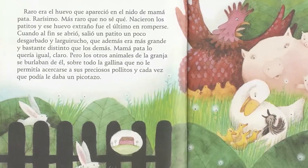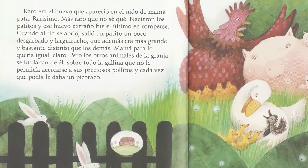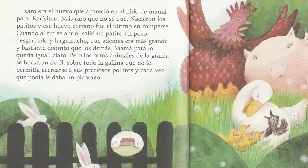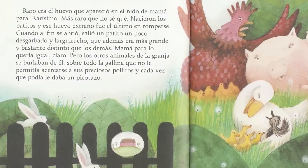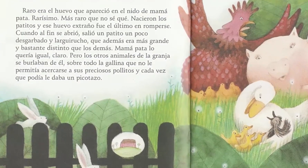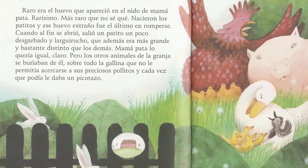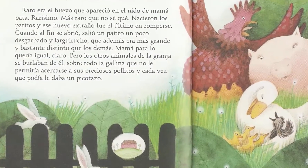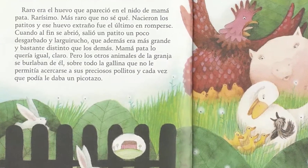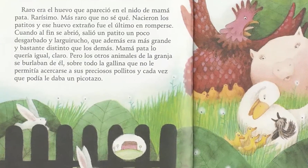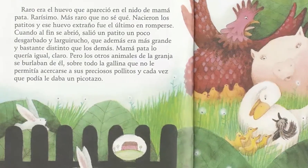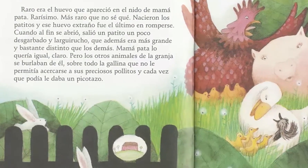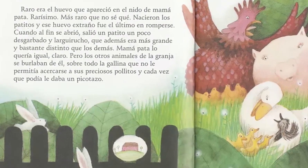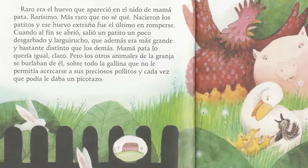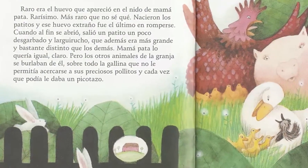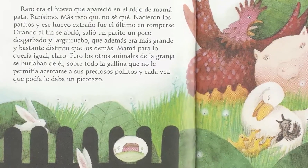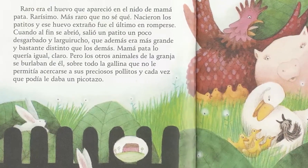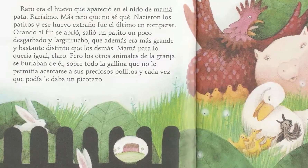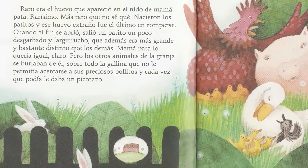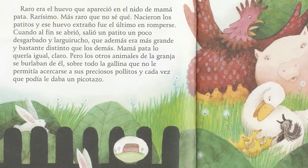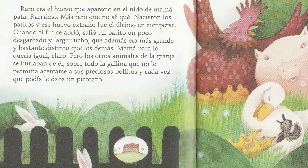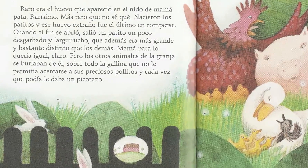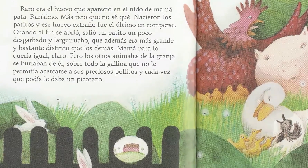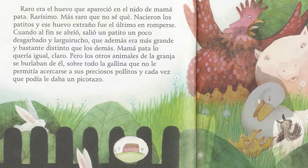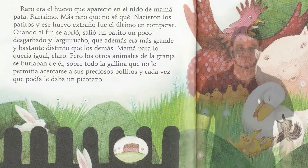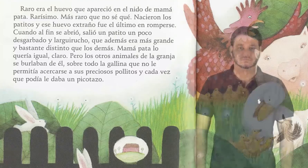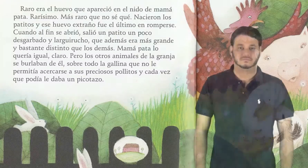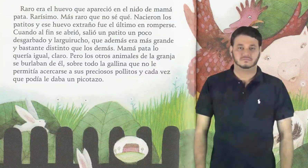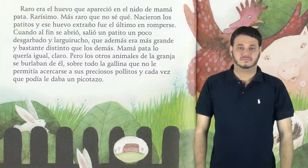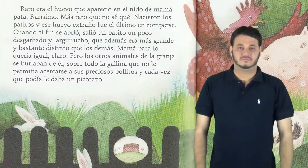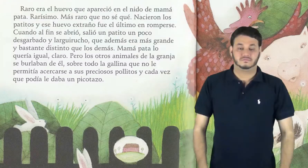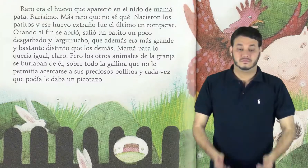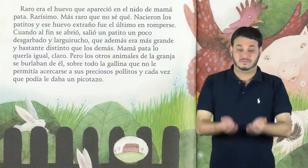para ti